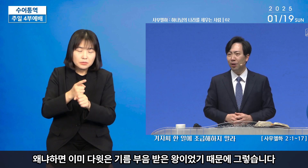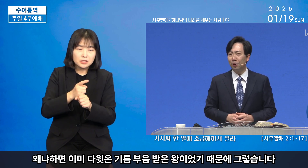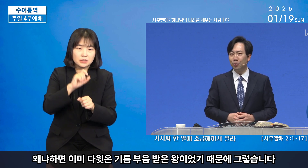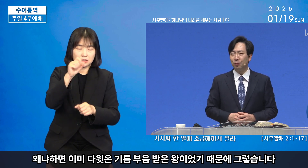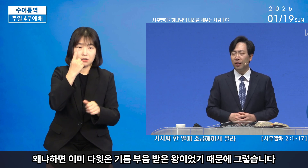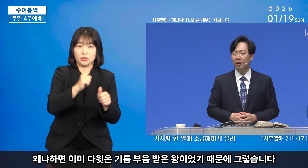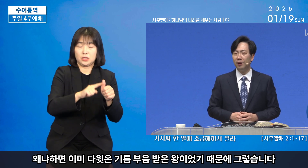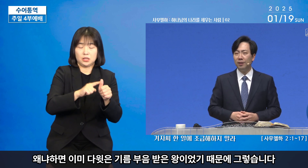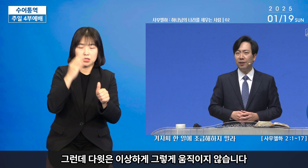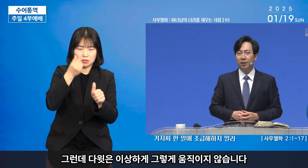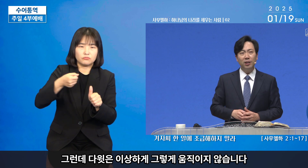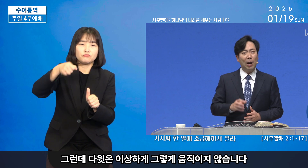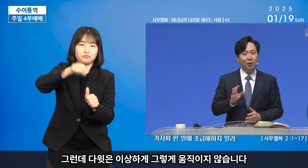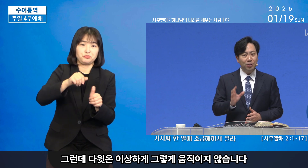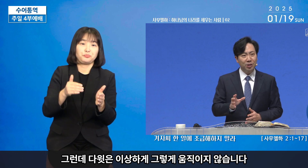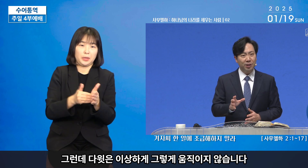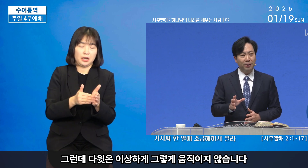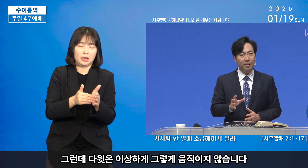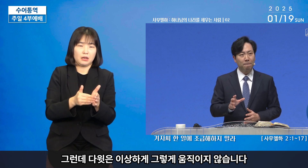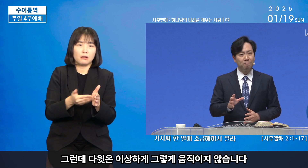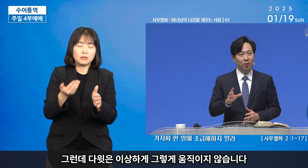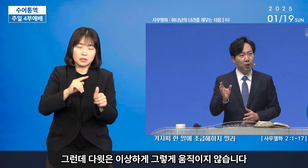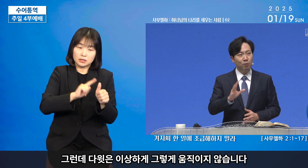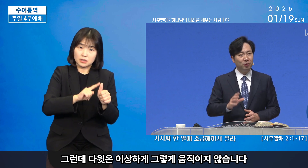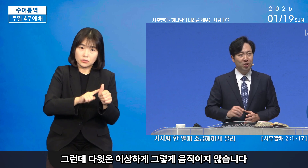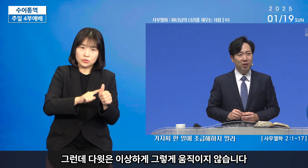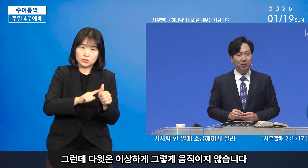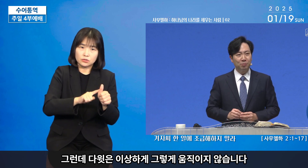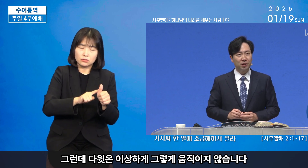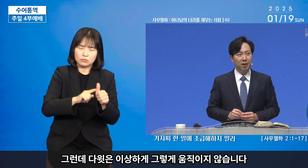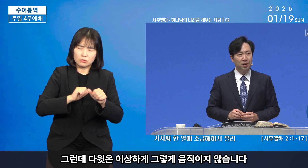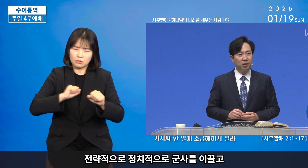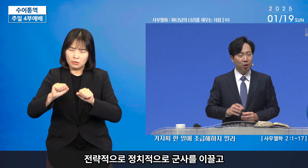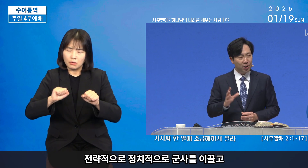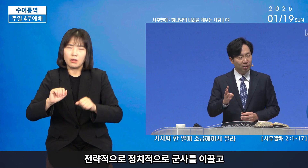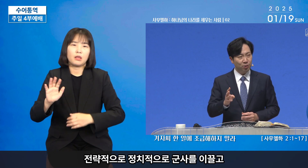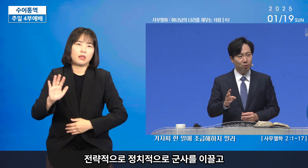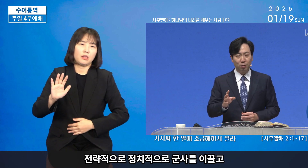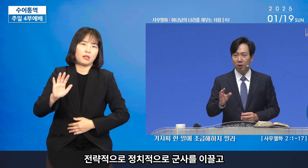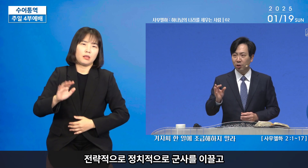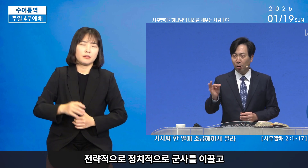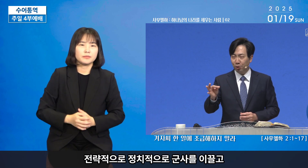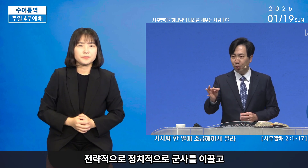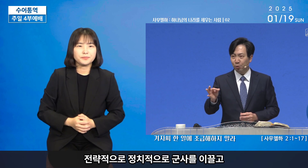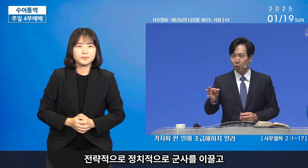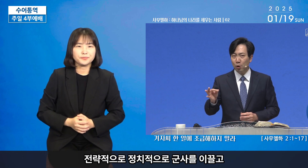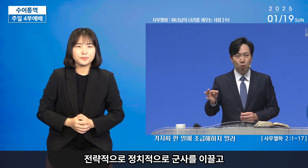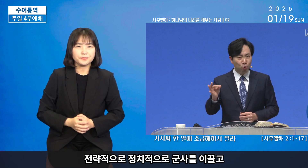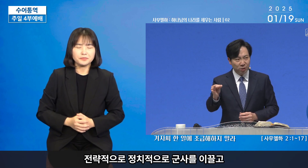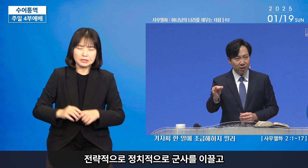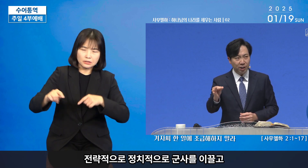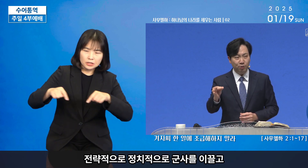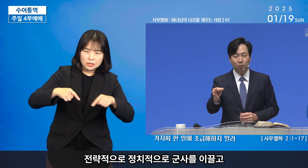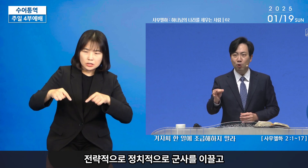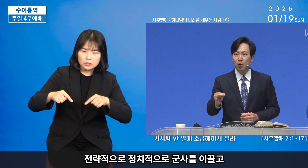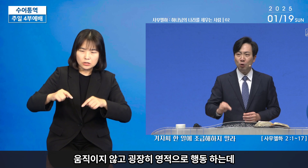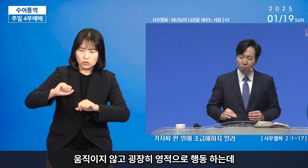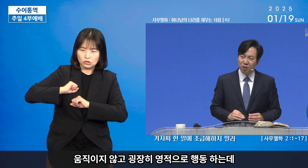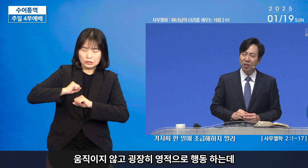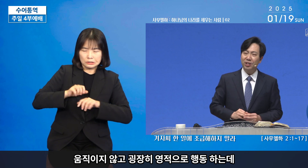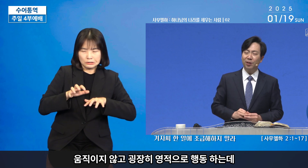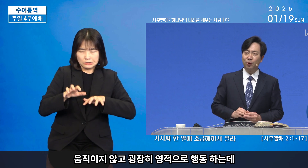왕이었기 때문에 그렇습니다. 그런데 다윗은 이상하게 그렇게 움직이지 않습니다. 전략적으로, 정치적으로 군사를